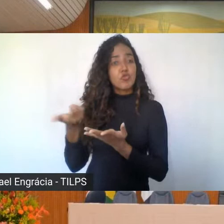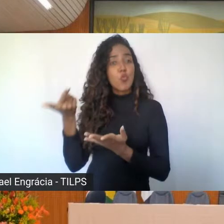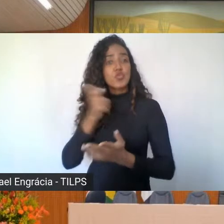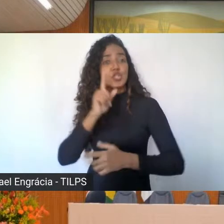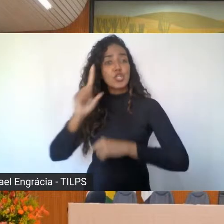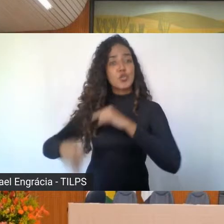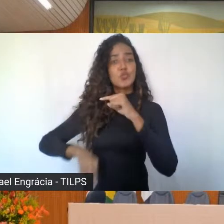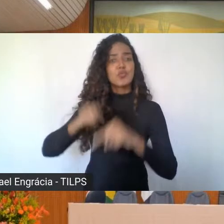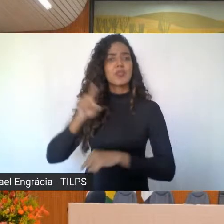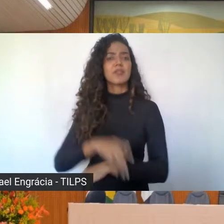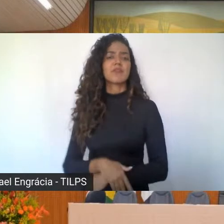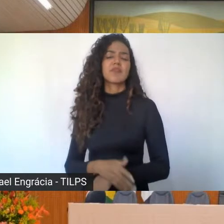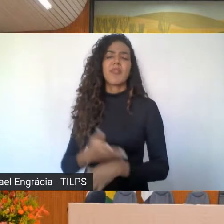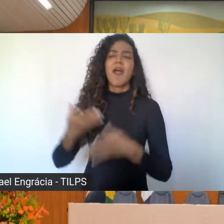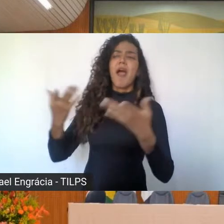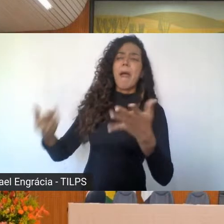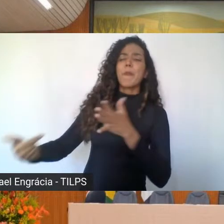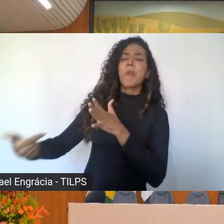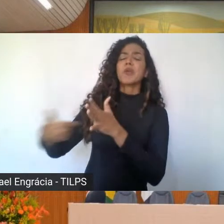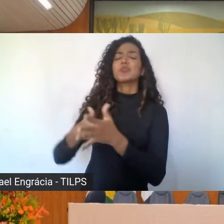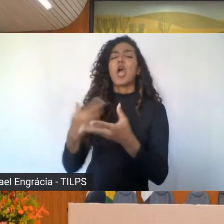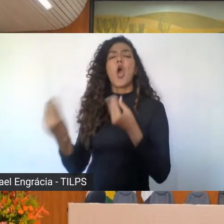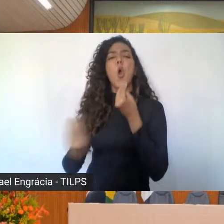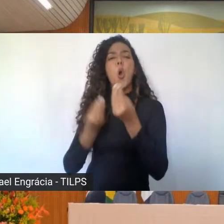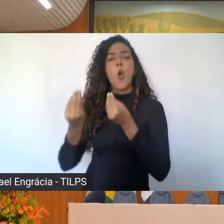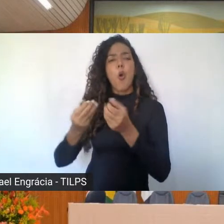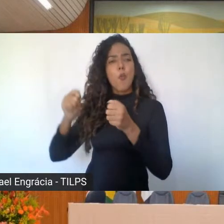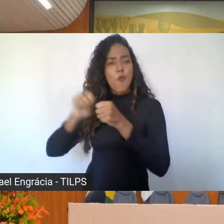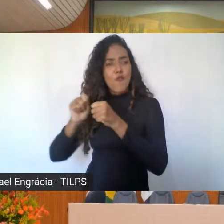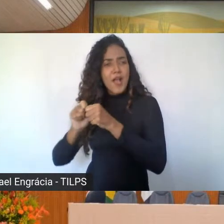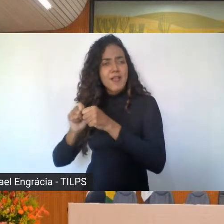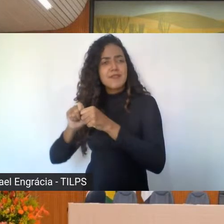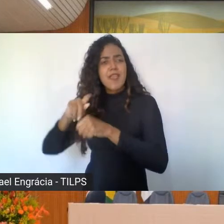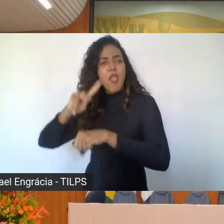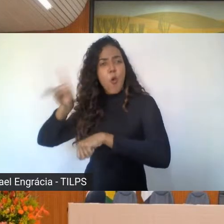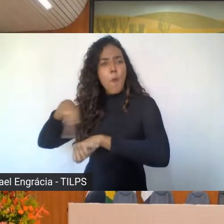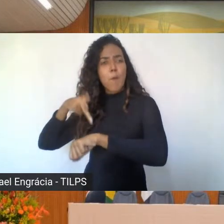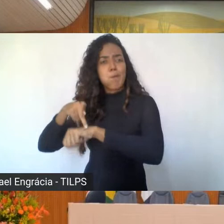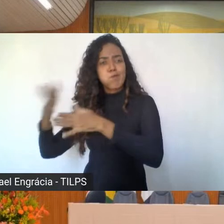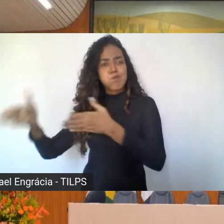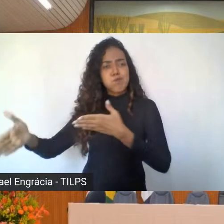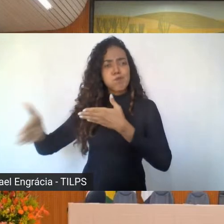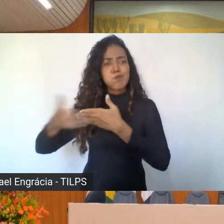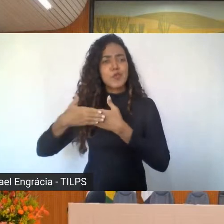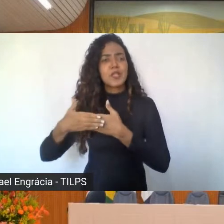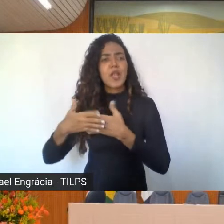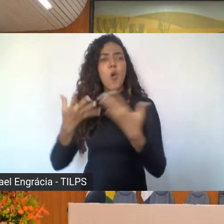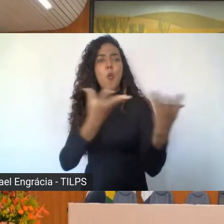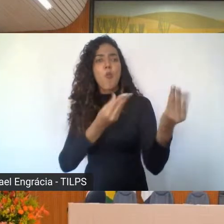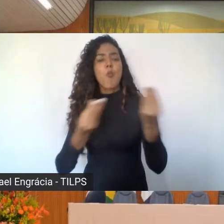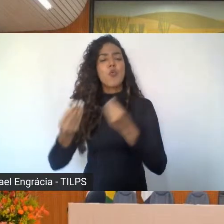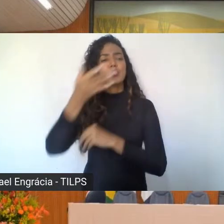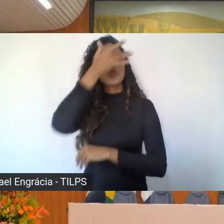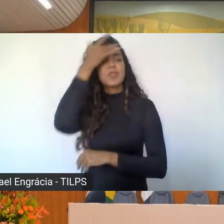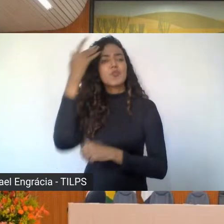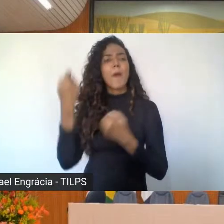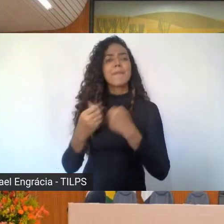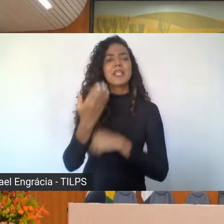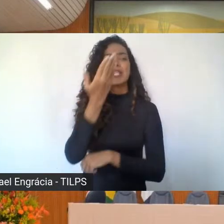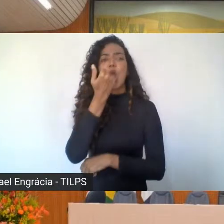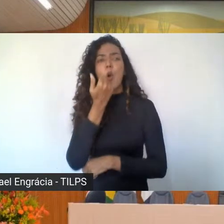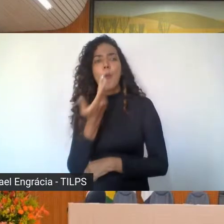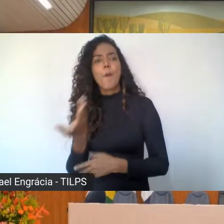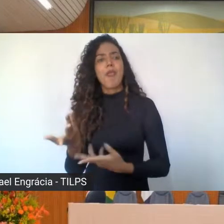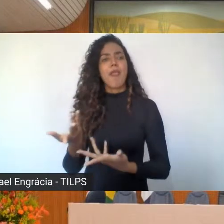o lockdown quando muita gente precisa do emprego, de comer, de se alimentar? Como os países fizeram com a